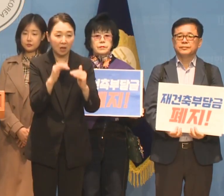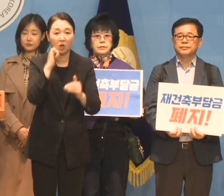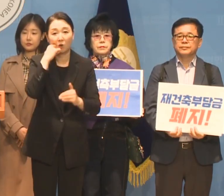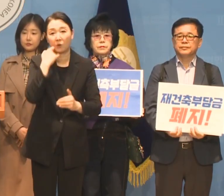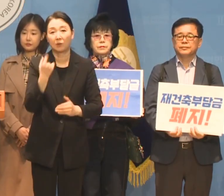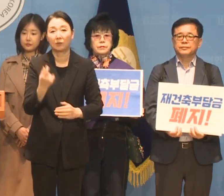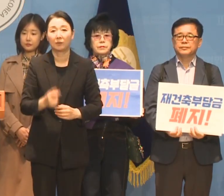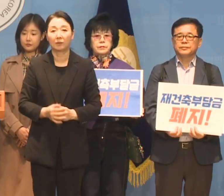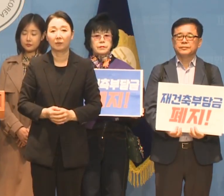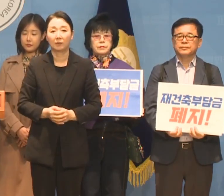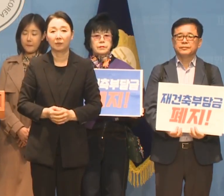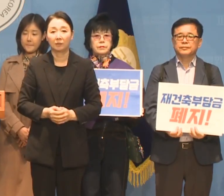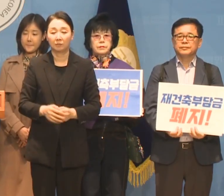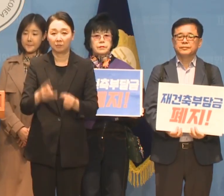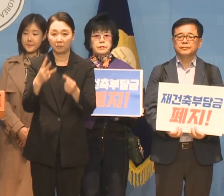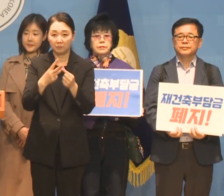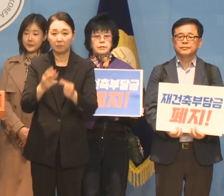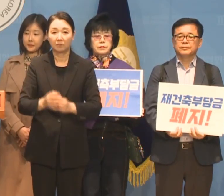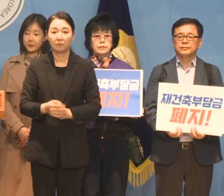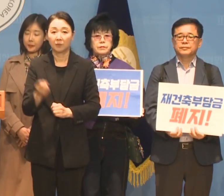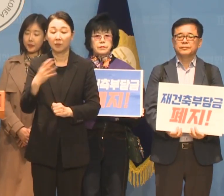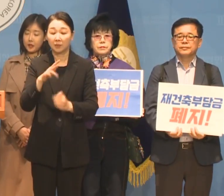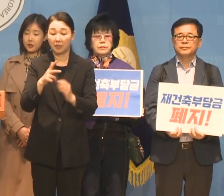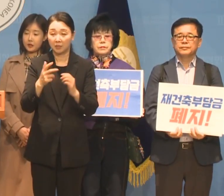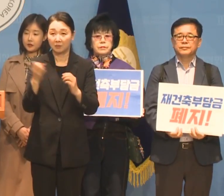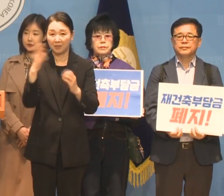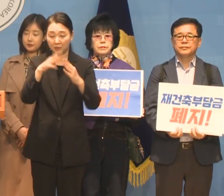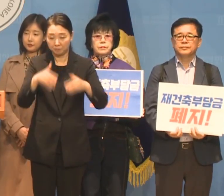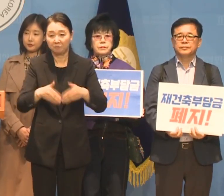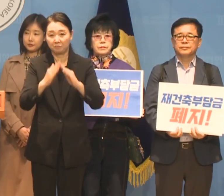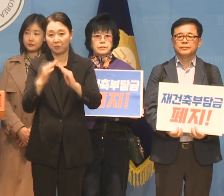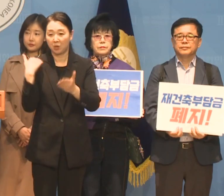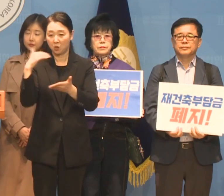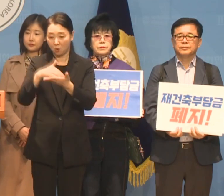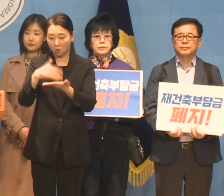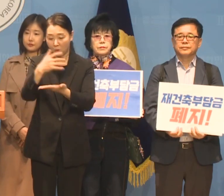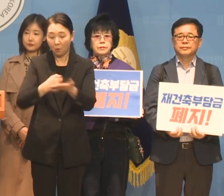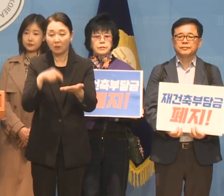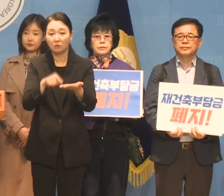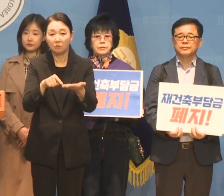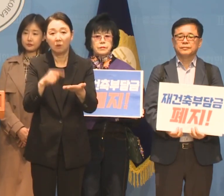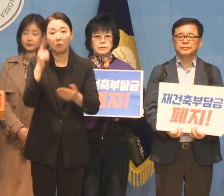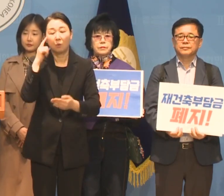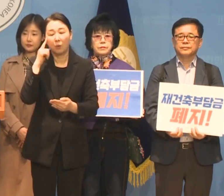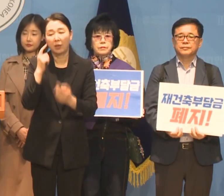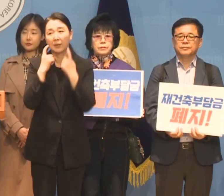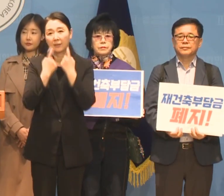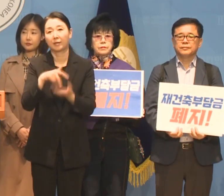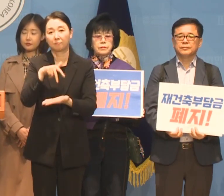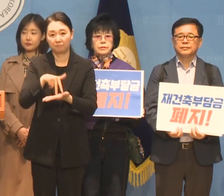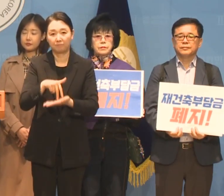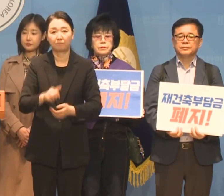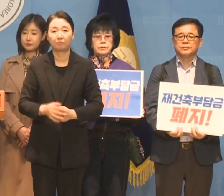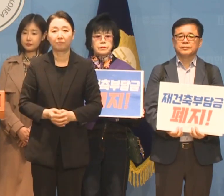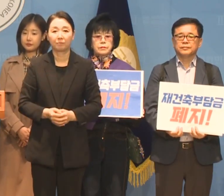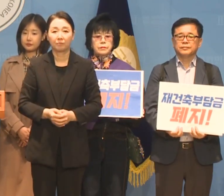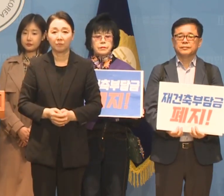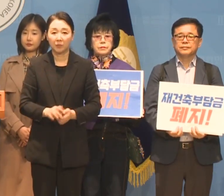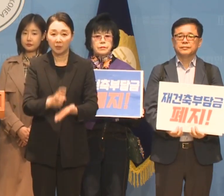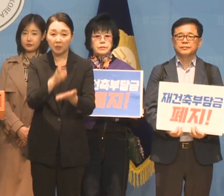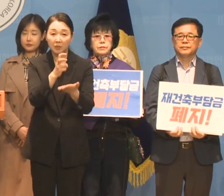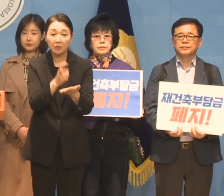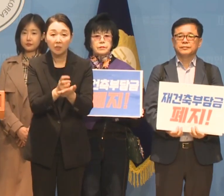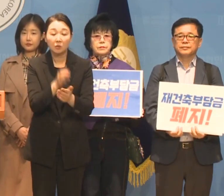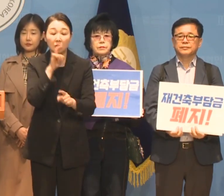것입니다. 셋째, 재건축 초과이익 환수제는 사실상 사문화된 제도입니다. 이 제도의